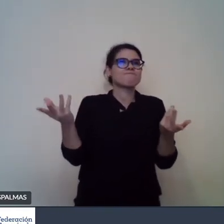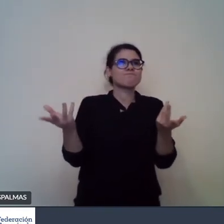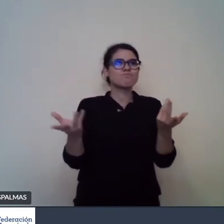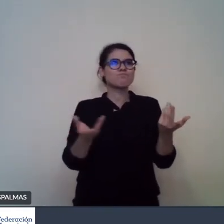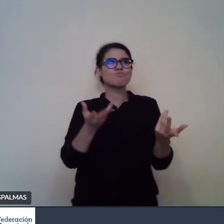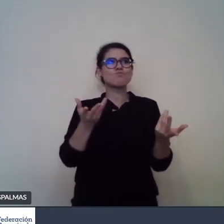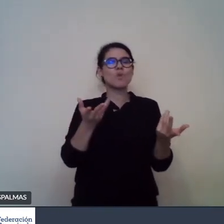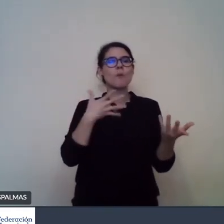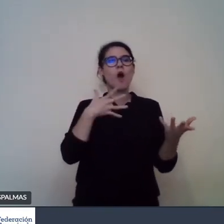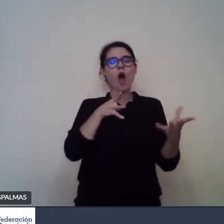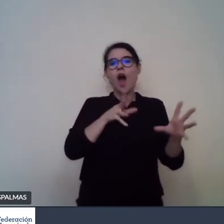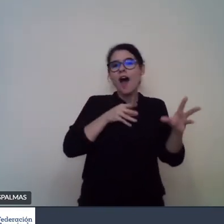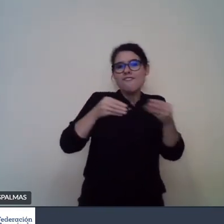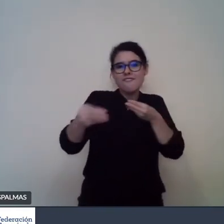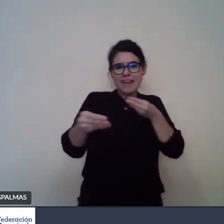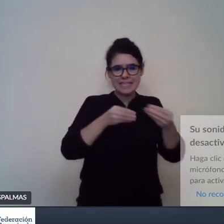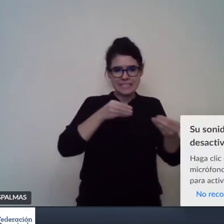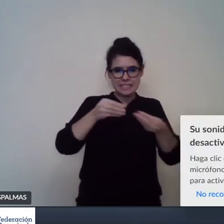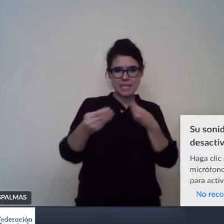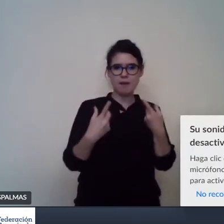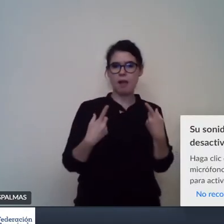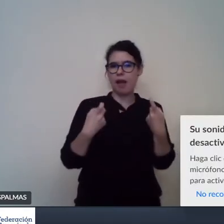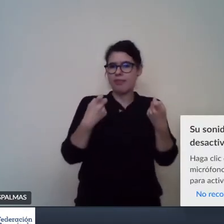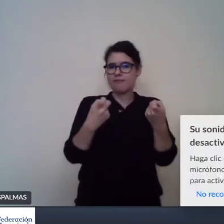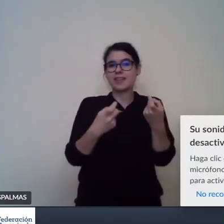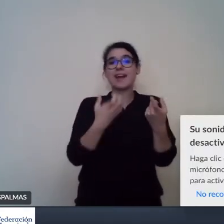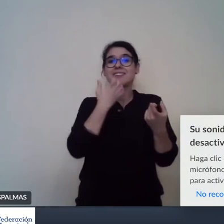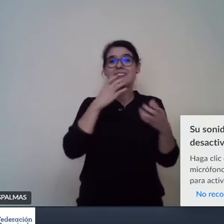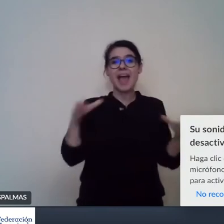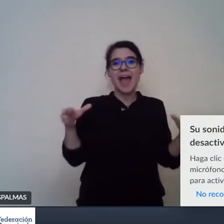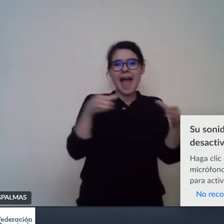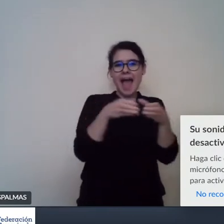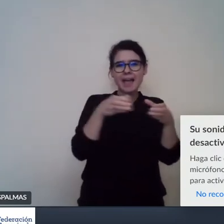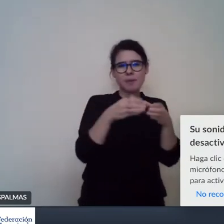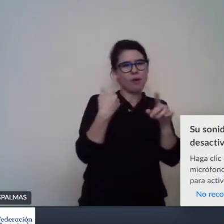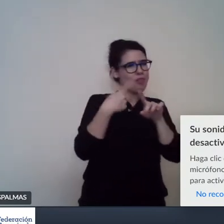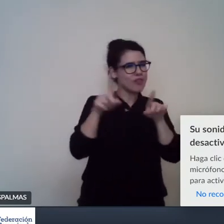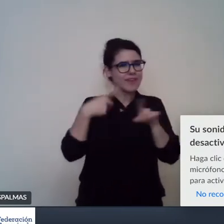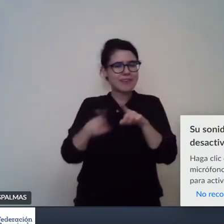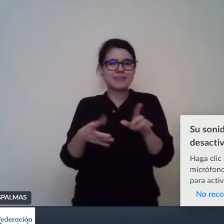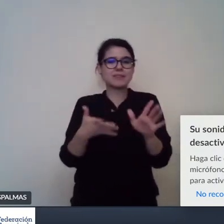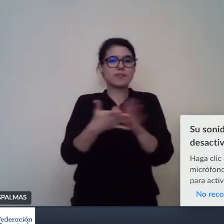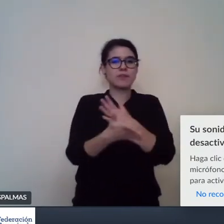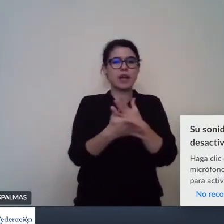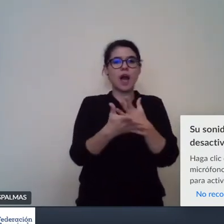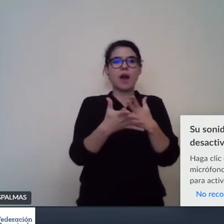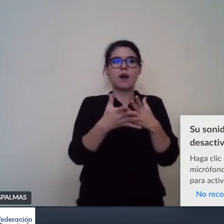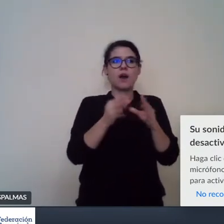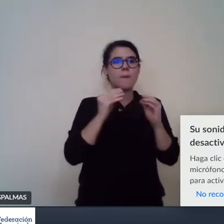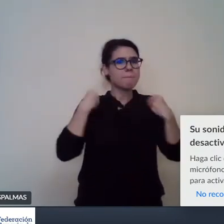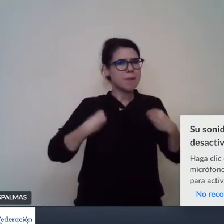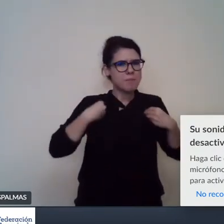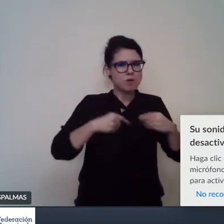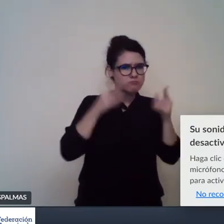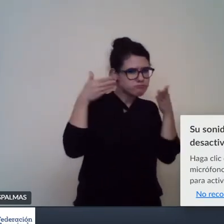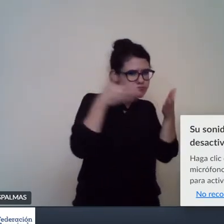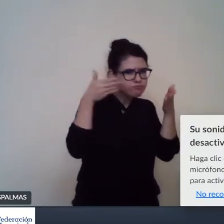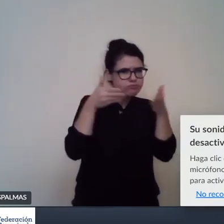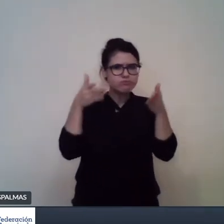la flexibilidad que requieren equipos diferentes. En mi experiencia internacional, en este caso ahora en